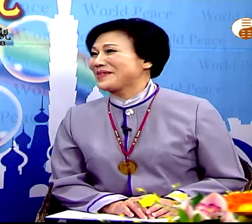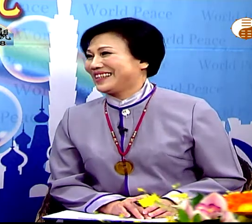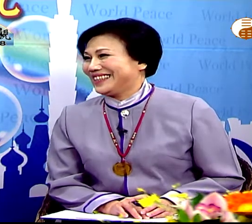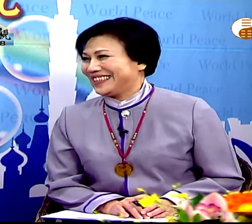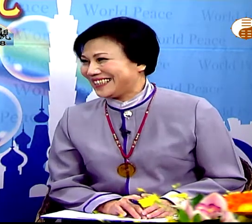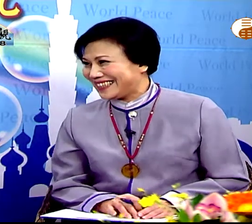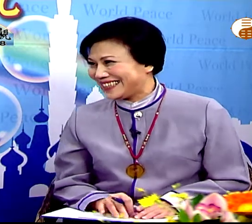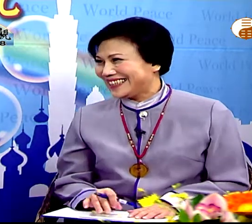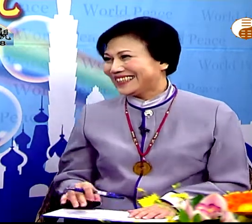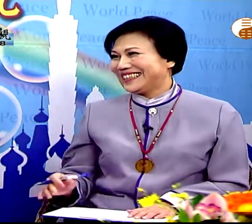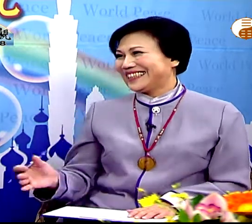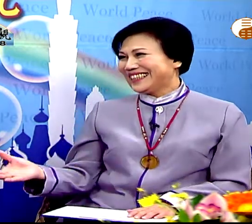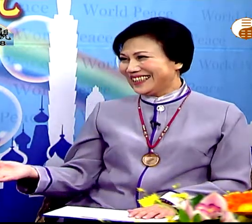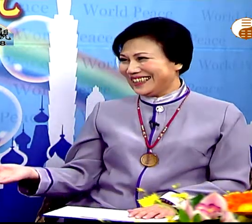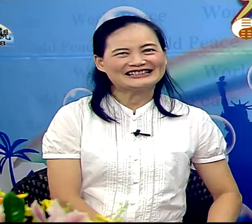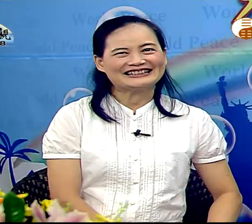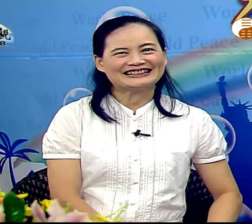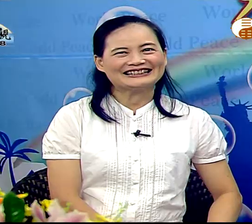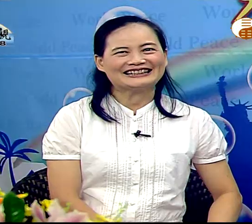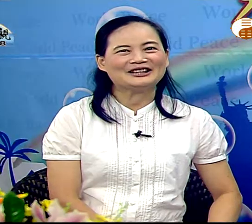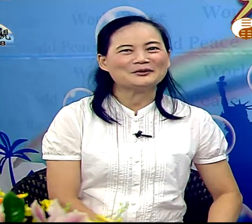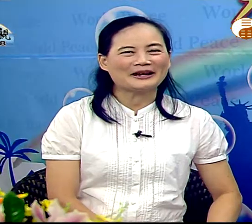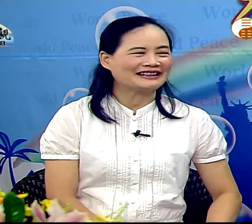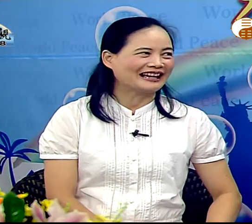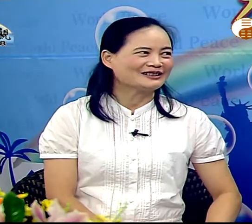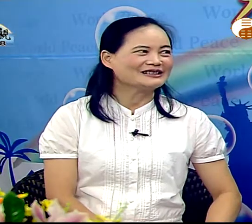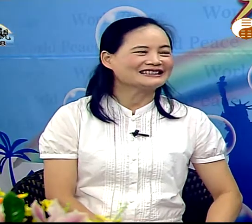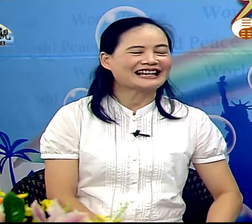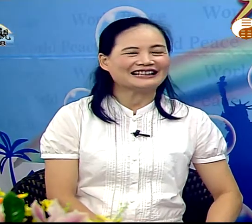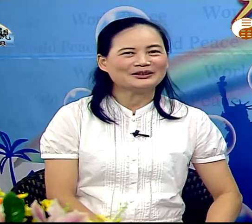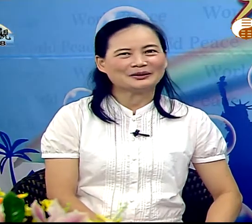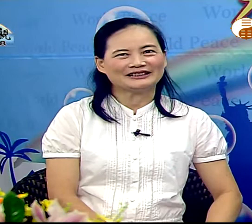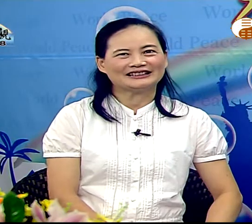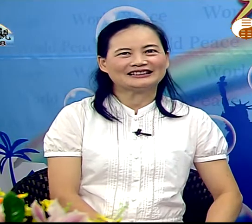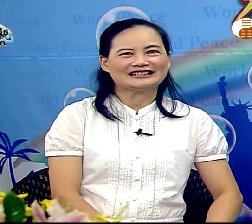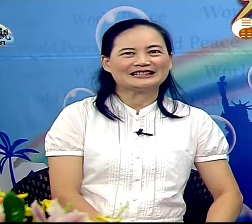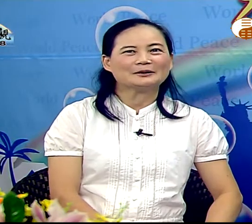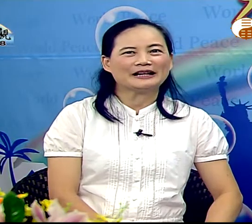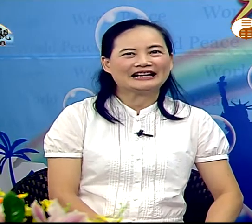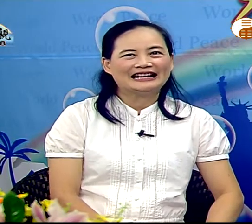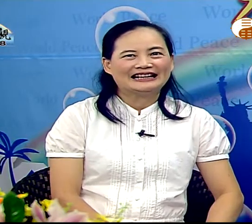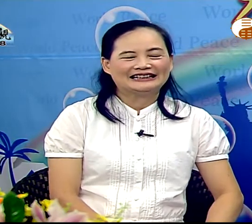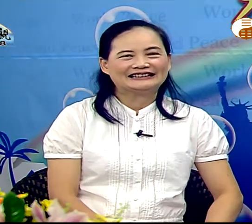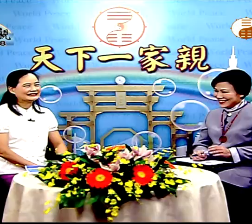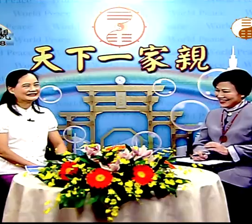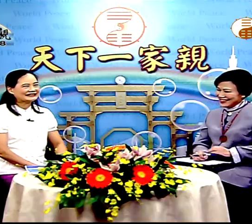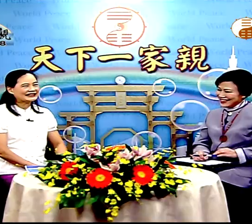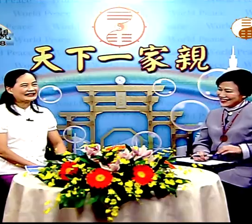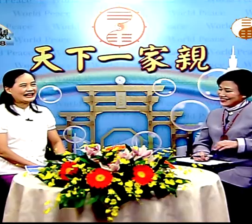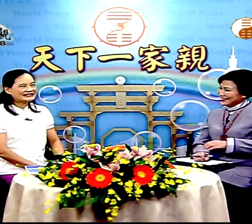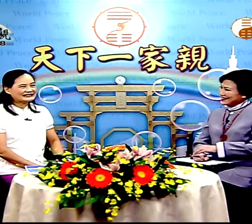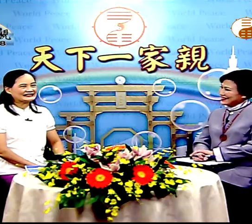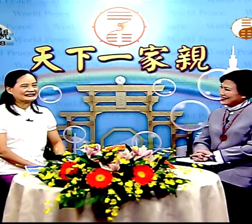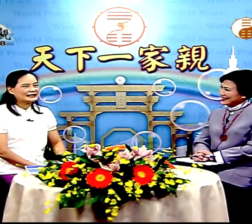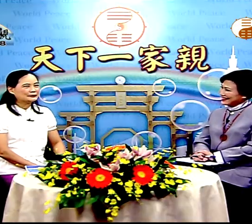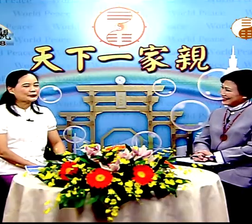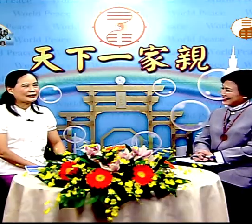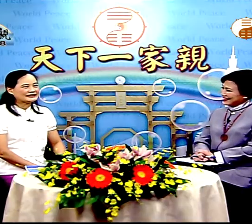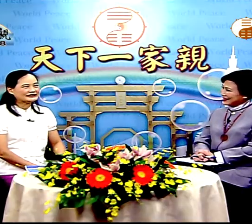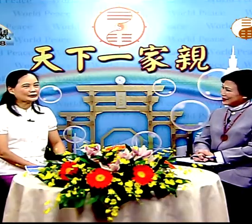嘛。 也不是这个因缘呐、就是这样因缘的机会。那孩子不管是对